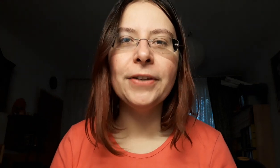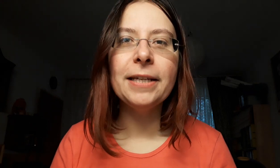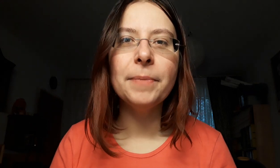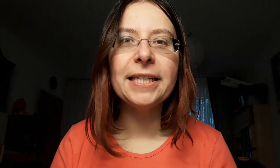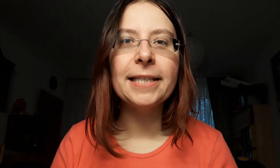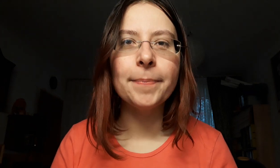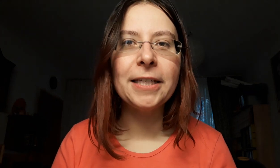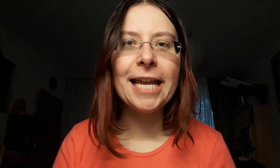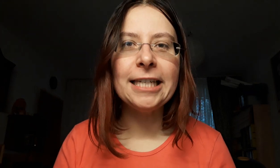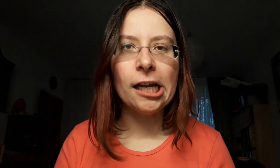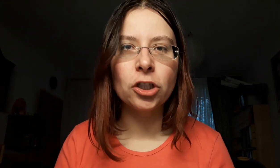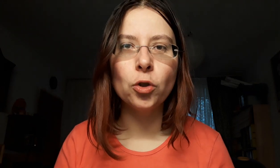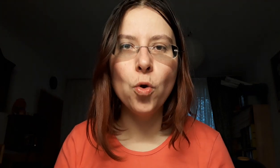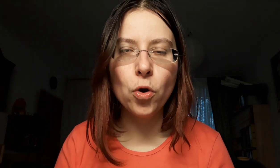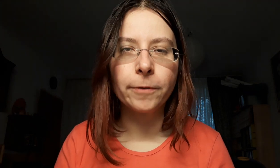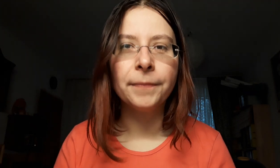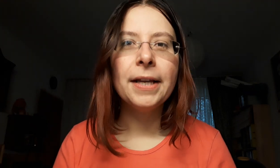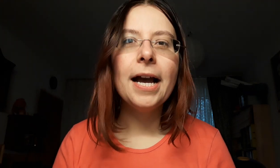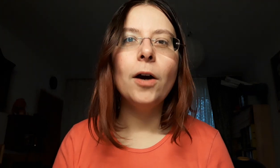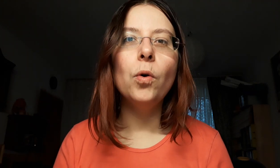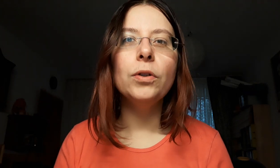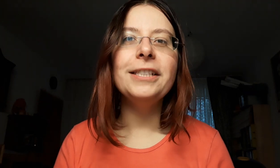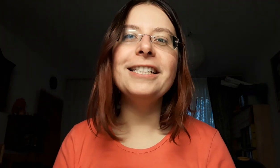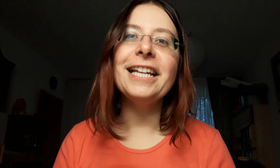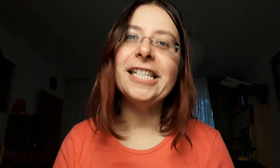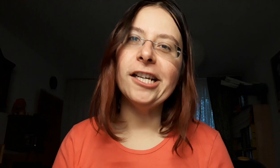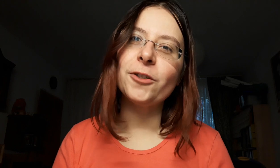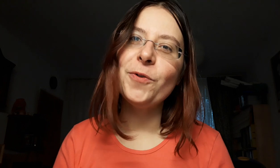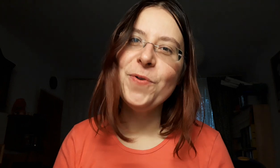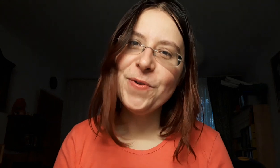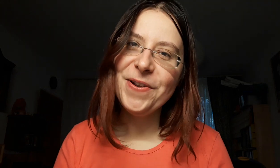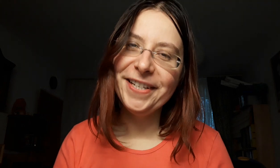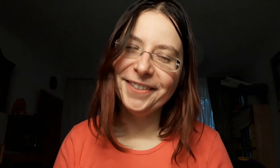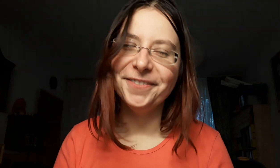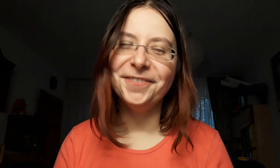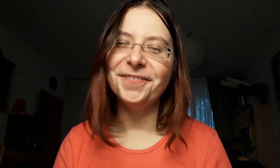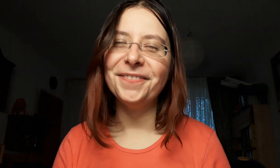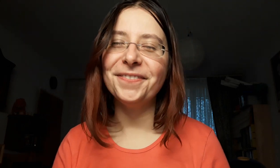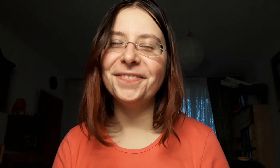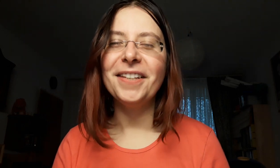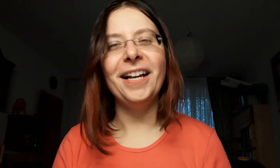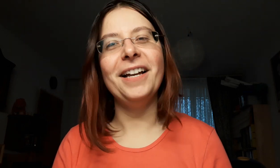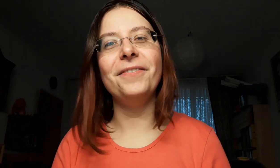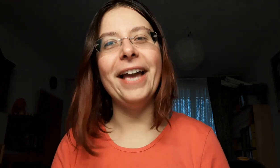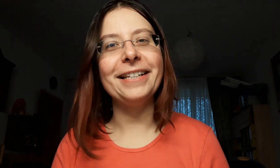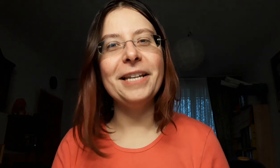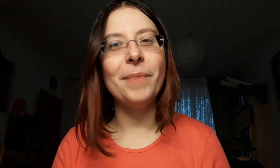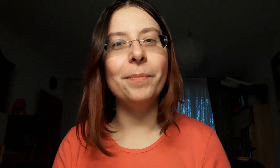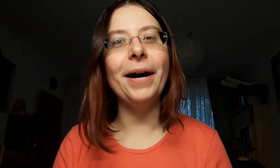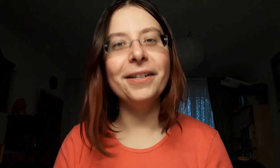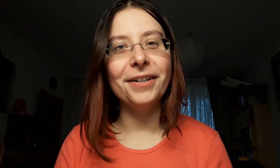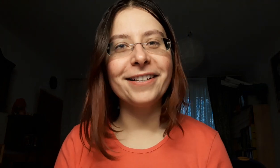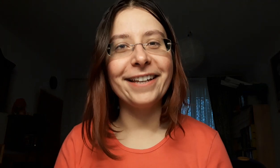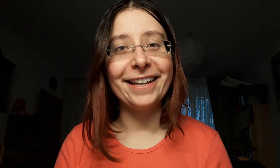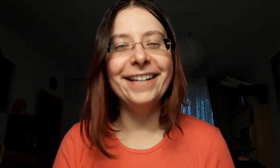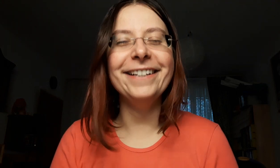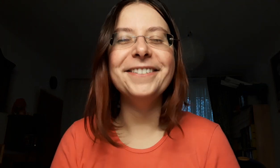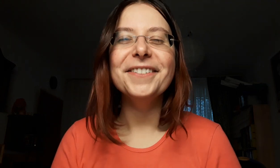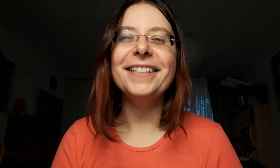beschäftige mich jetzt mit ätherischen Ölen. Und diese ätherischen Öle werden in mein Badewasser gehen. Nein,